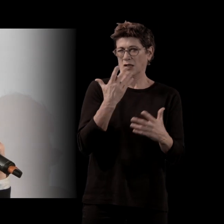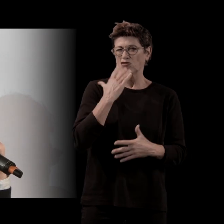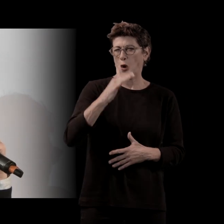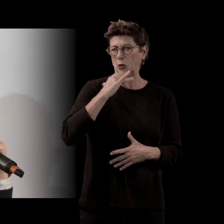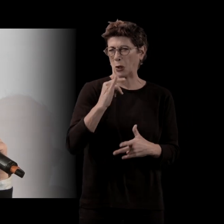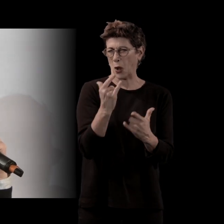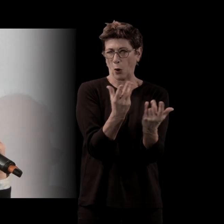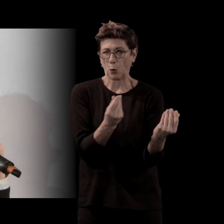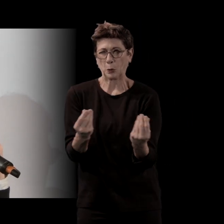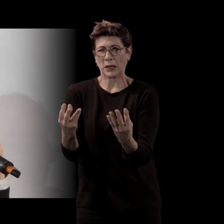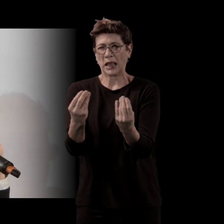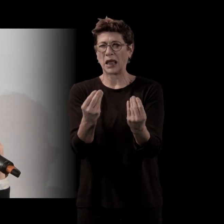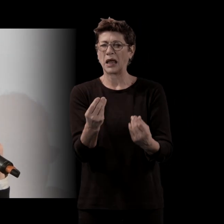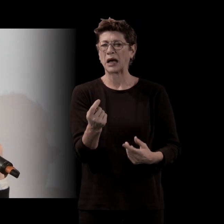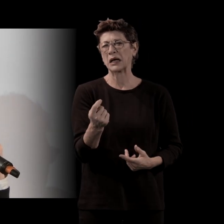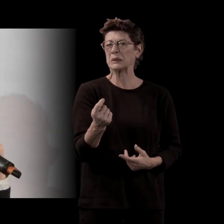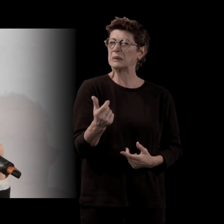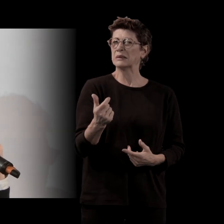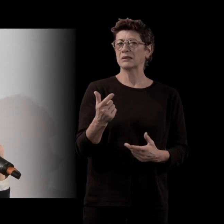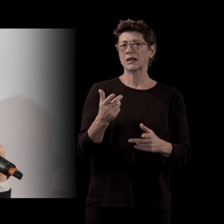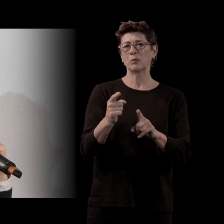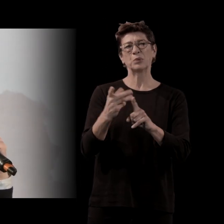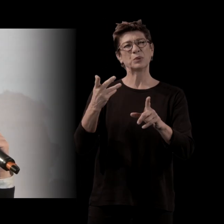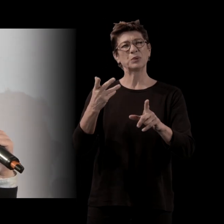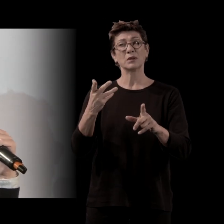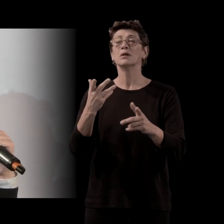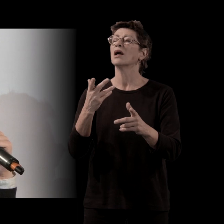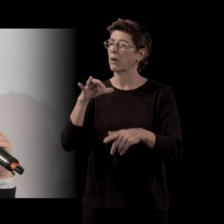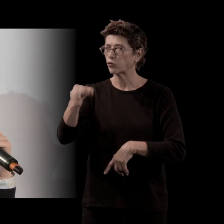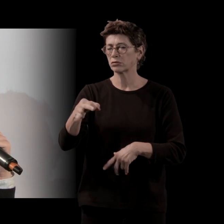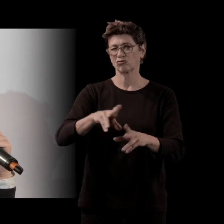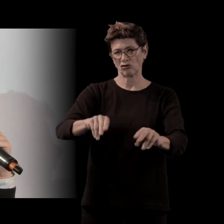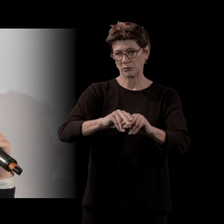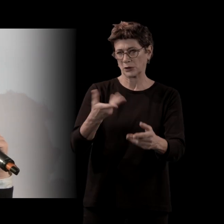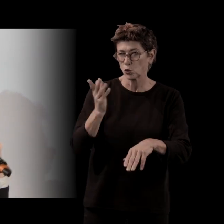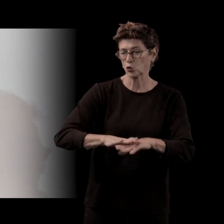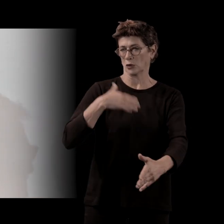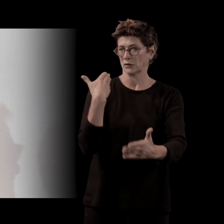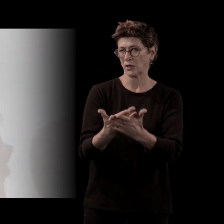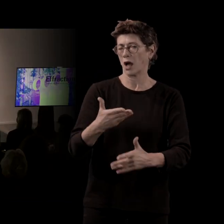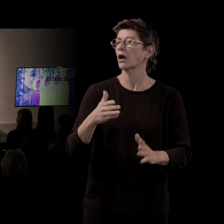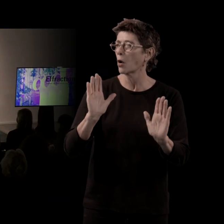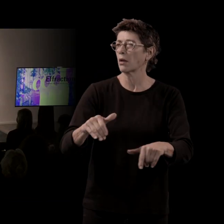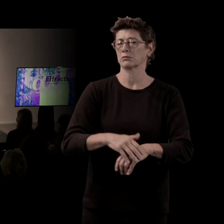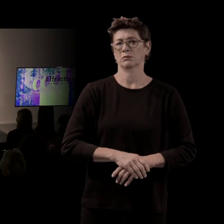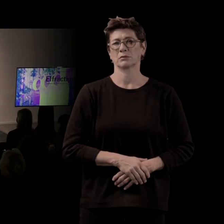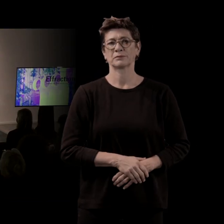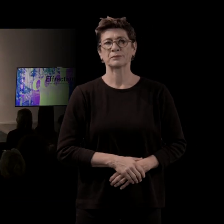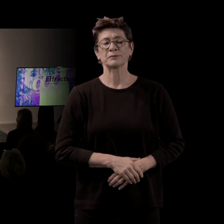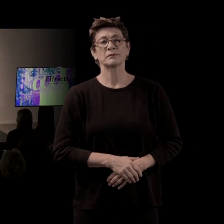populaire, peut-être même un peu réac, mais c'est quand même de ça dont je vais vous parler. Je ne laisse pas le choix. Moi, je voyais aussi à travers ça, mais d'une certaine